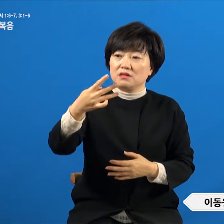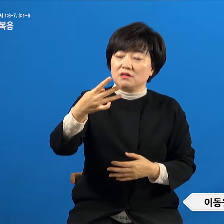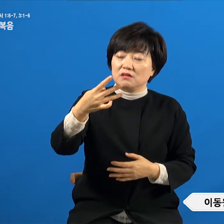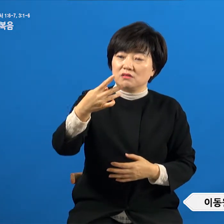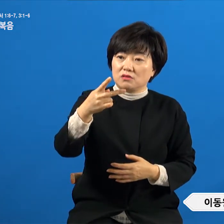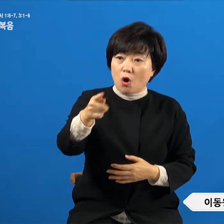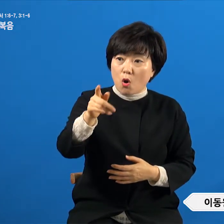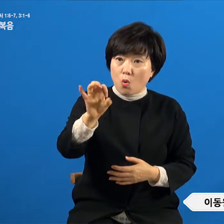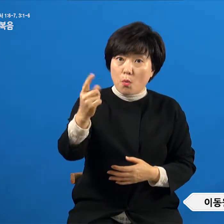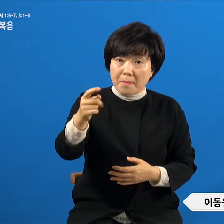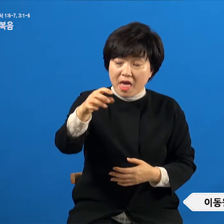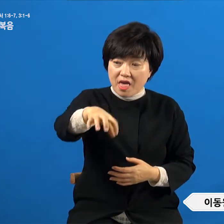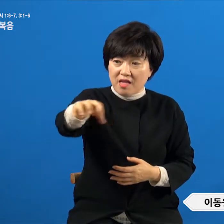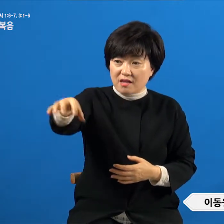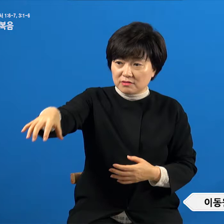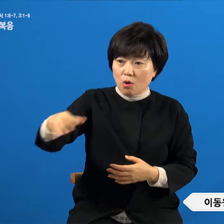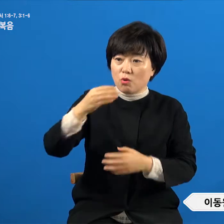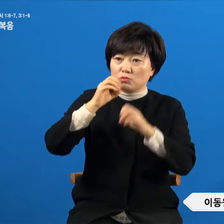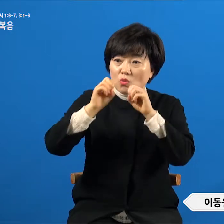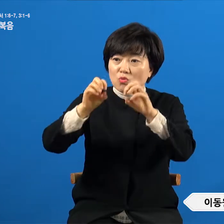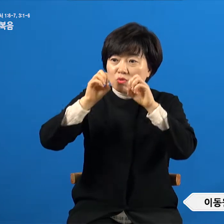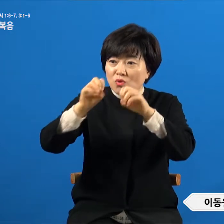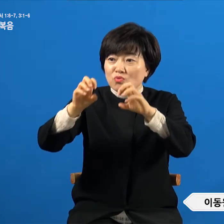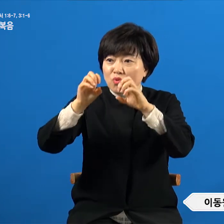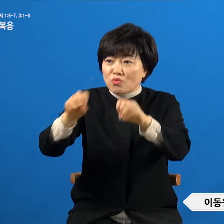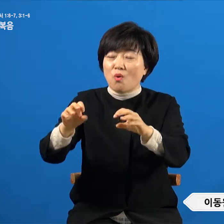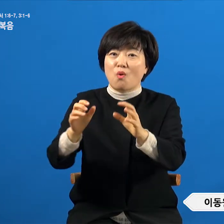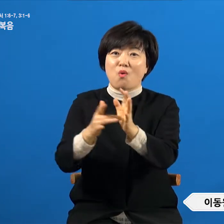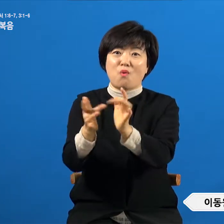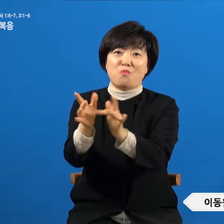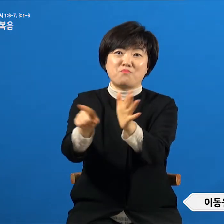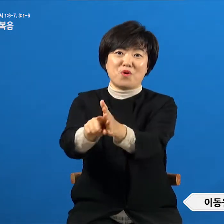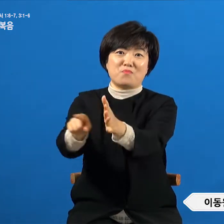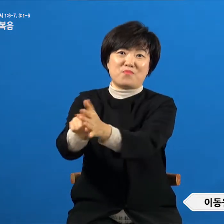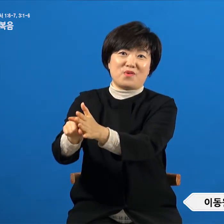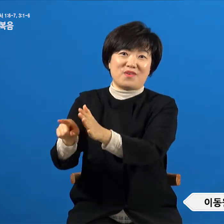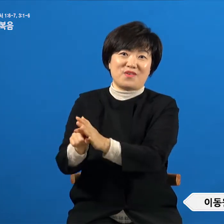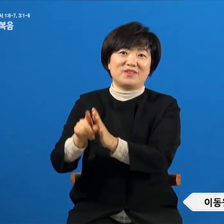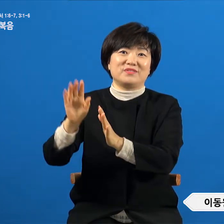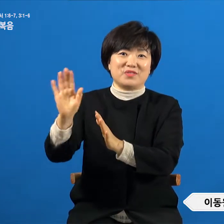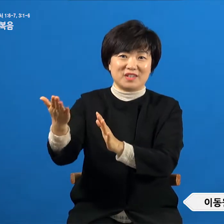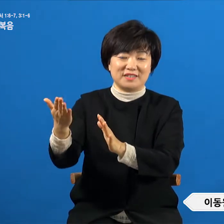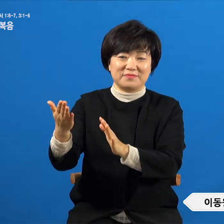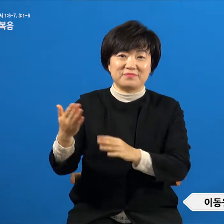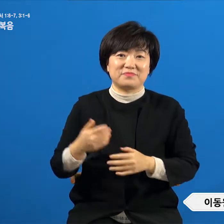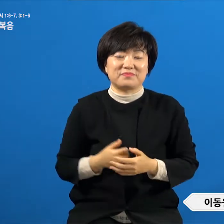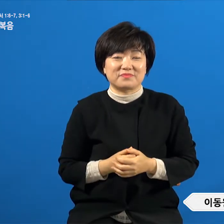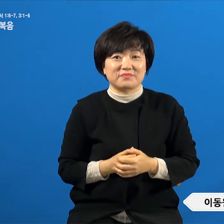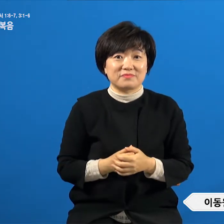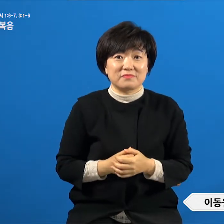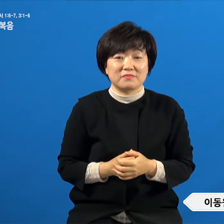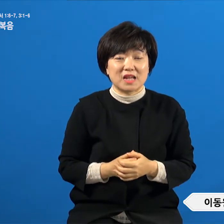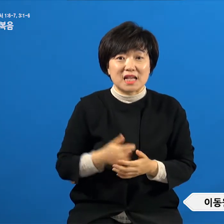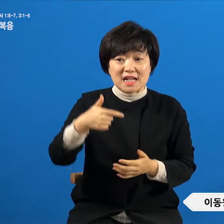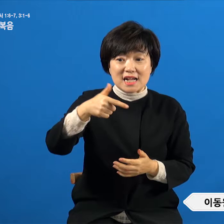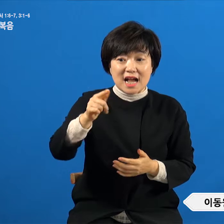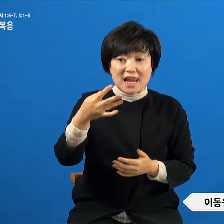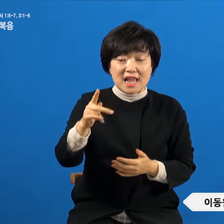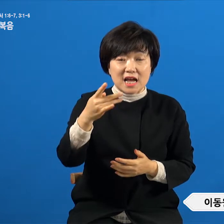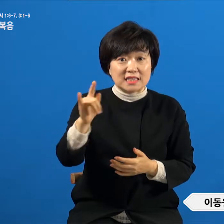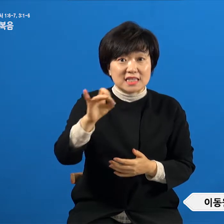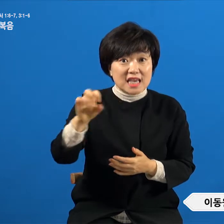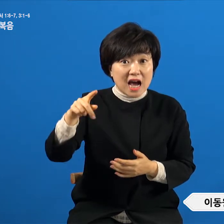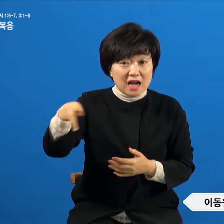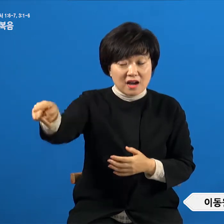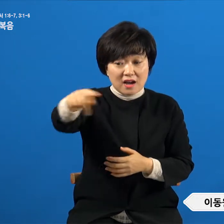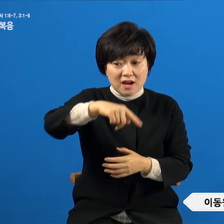더베에서 전도의 놀라운 열매들을 거두게 됩니다. 그러니까 갈라디아 그러면 지금 우리로 말하면